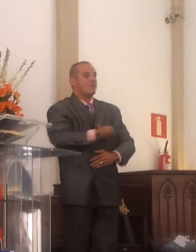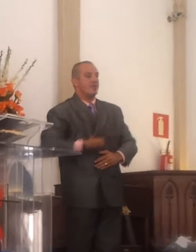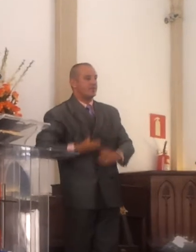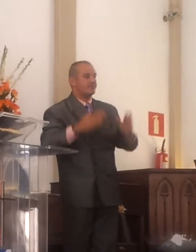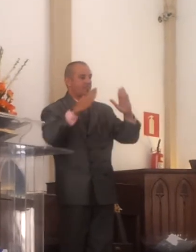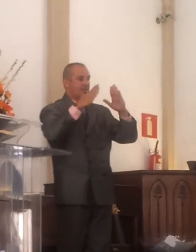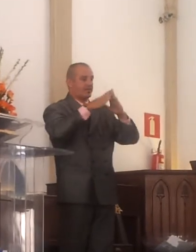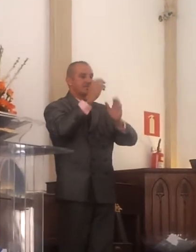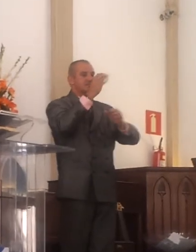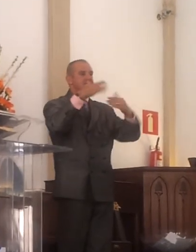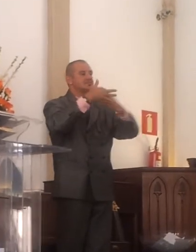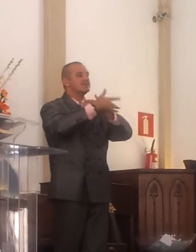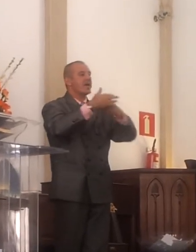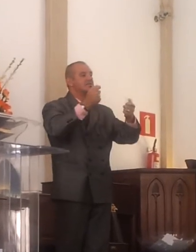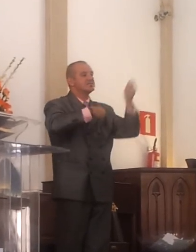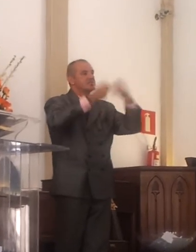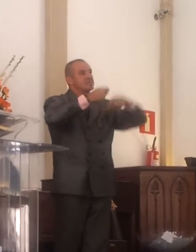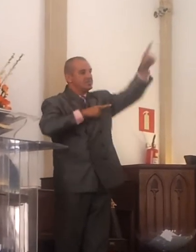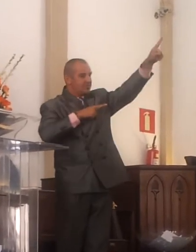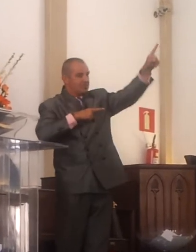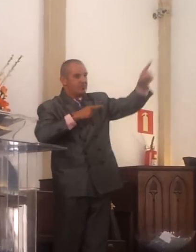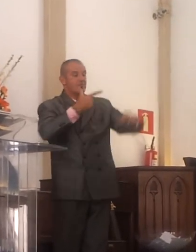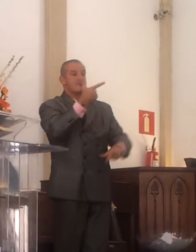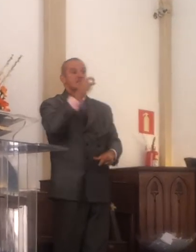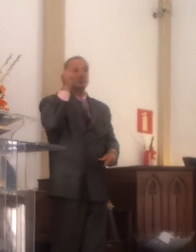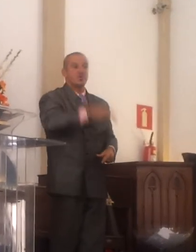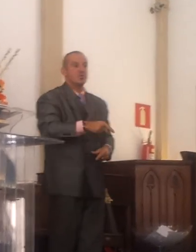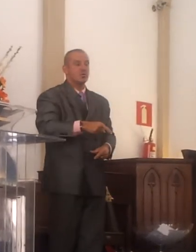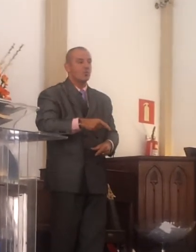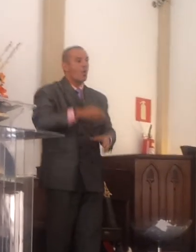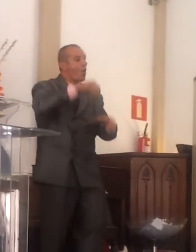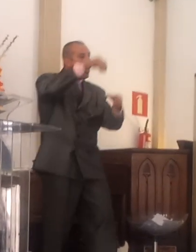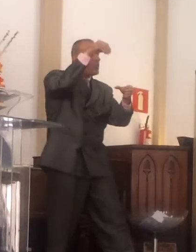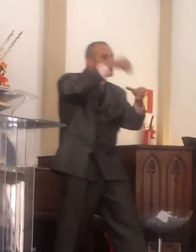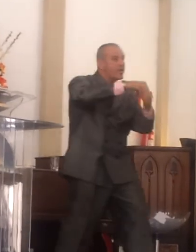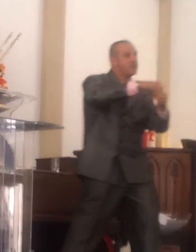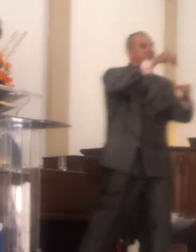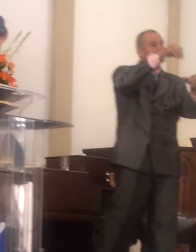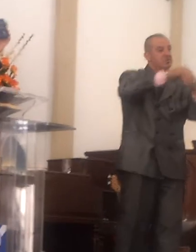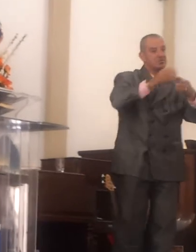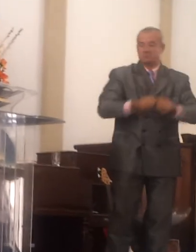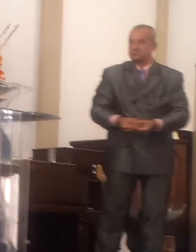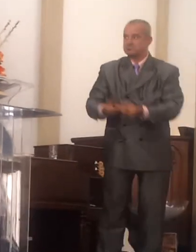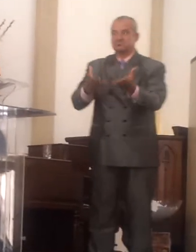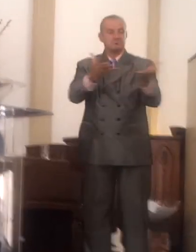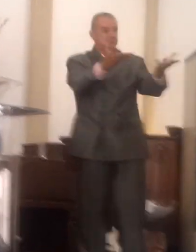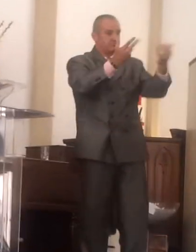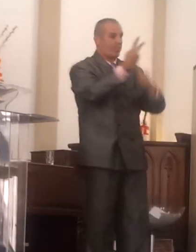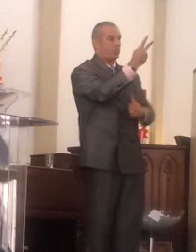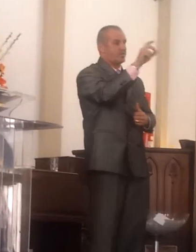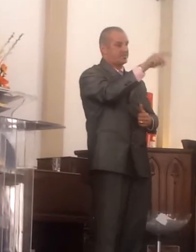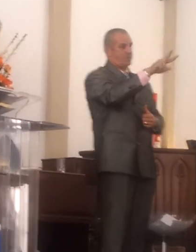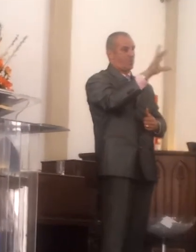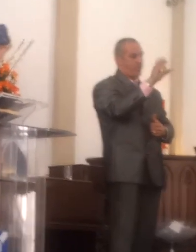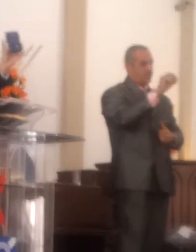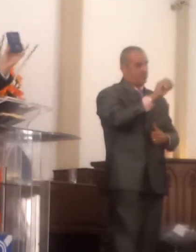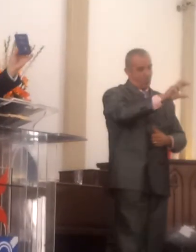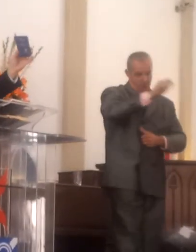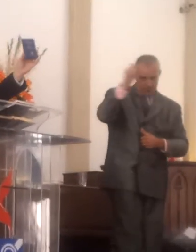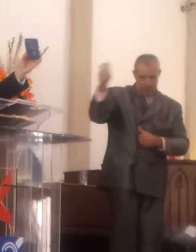honra e glória do Senhor. Essas ofertas, nós nos referimos, R$2,50 a cada